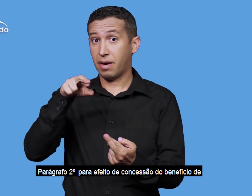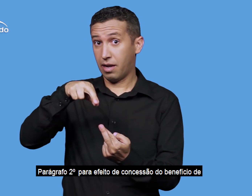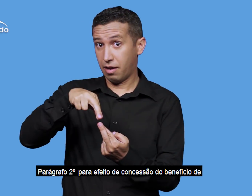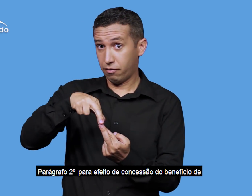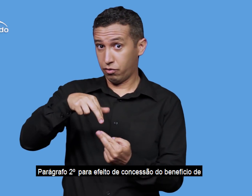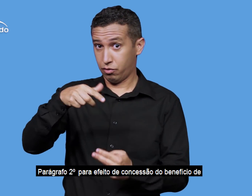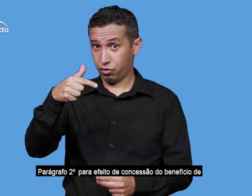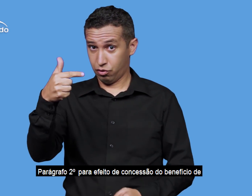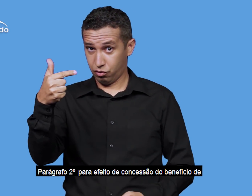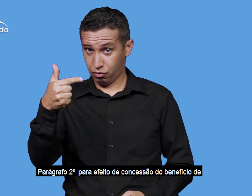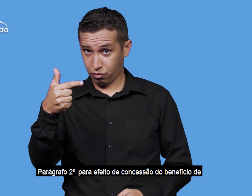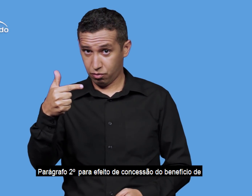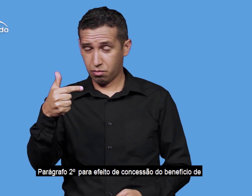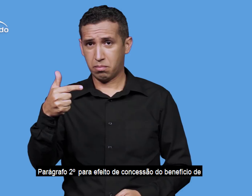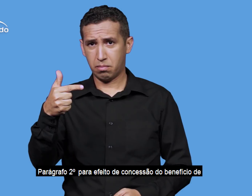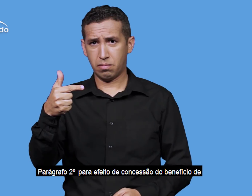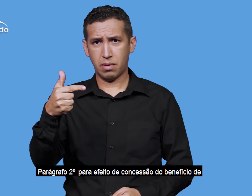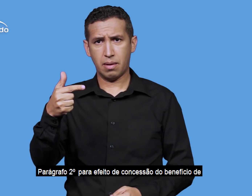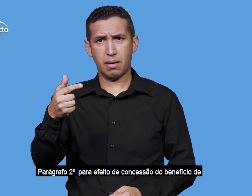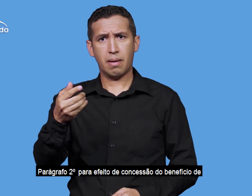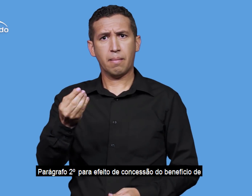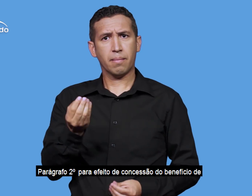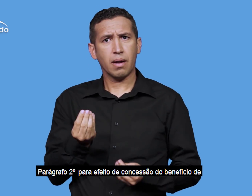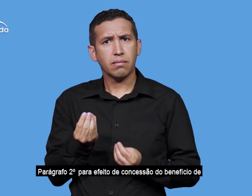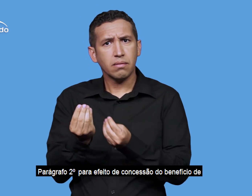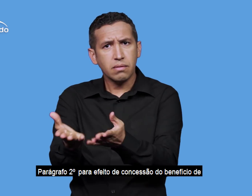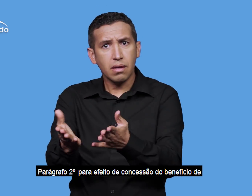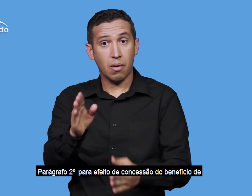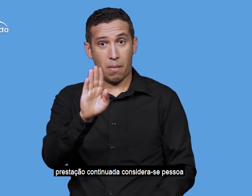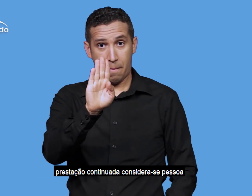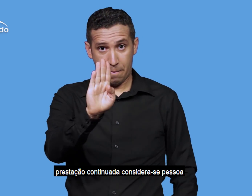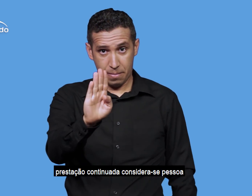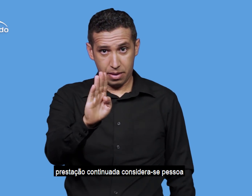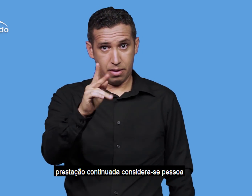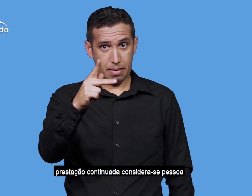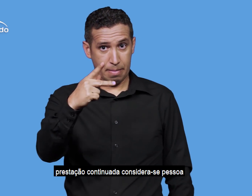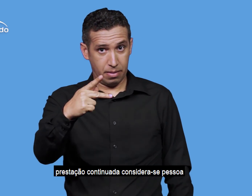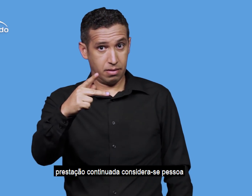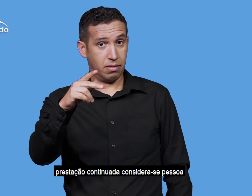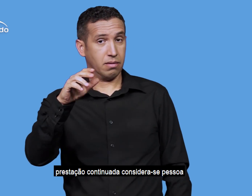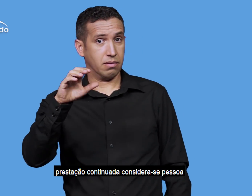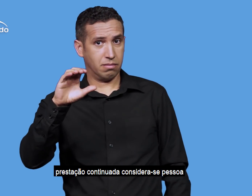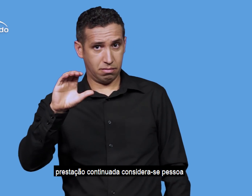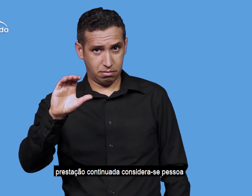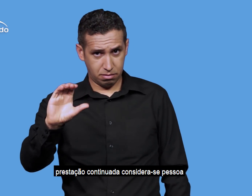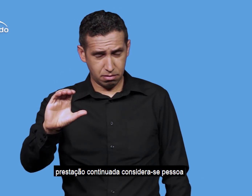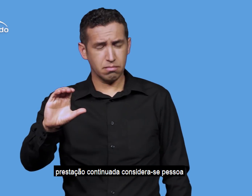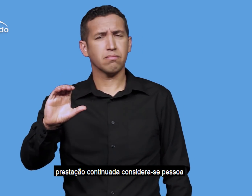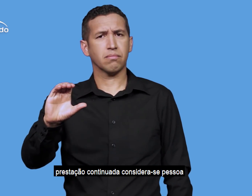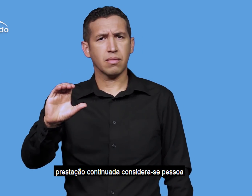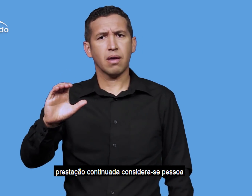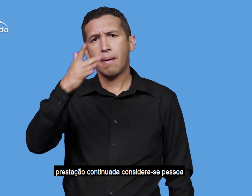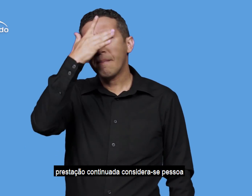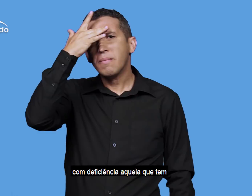2º para efeito de concessão do benefício de prestação continuada considera-se pessoa com